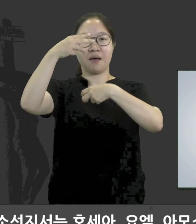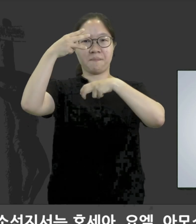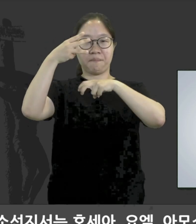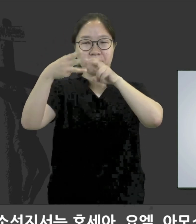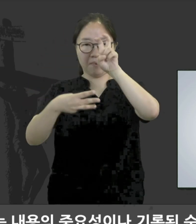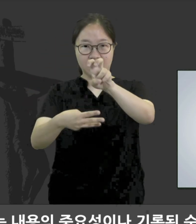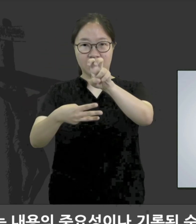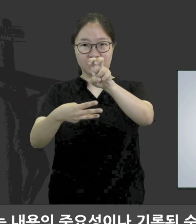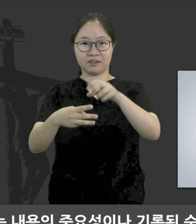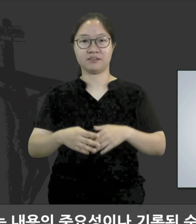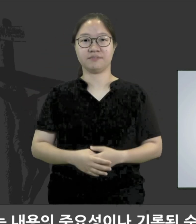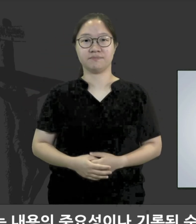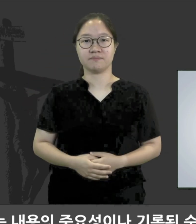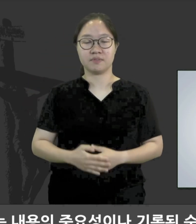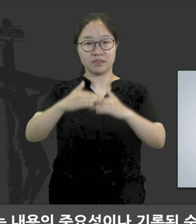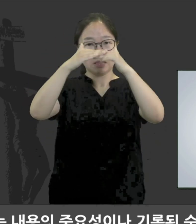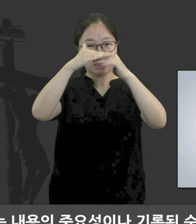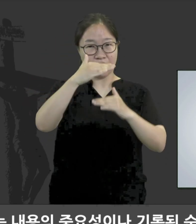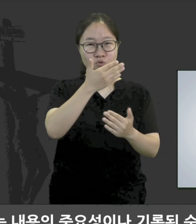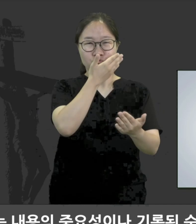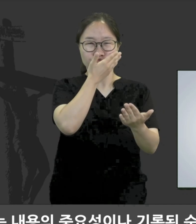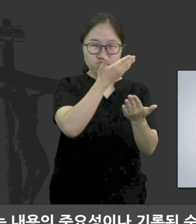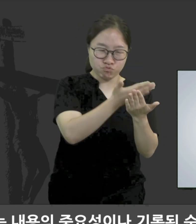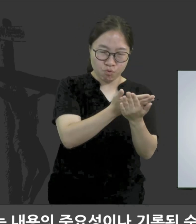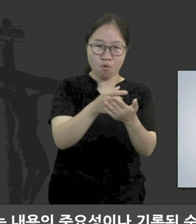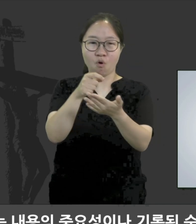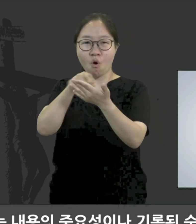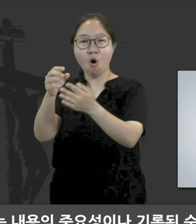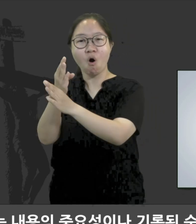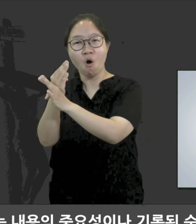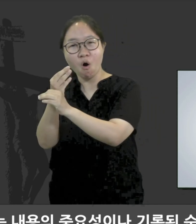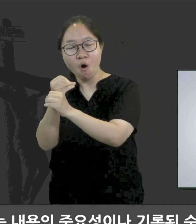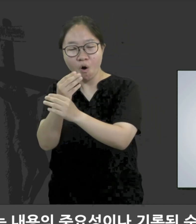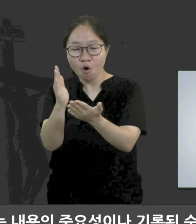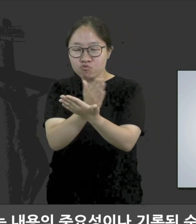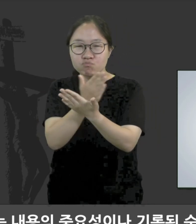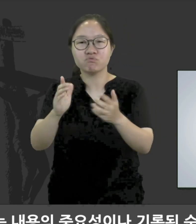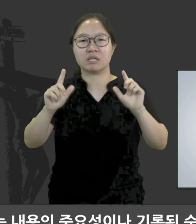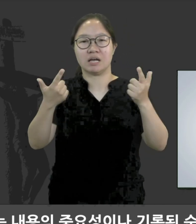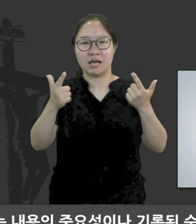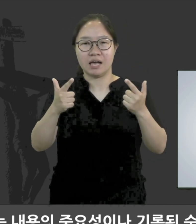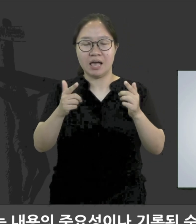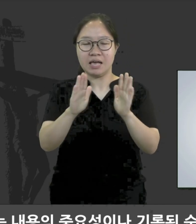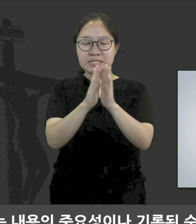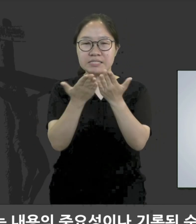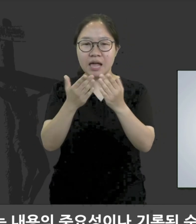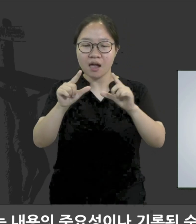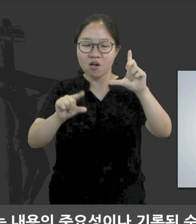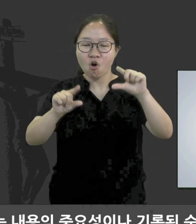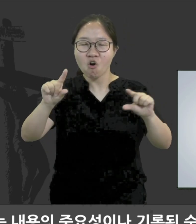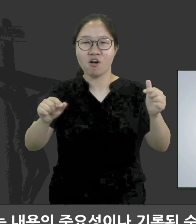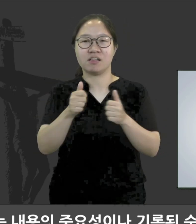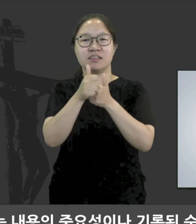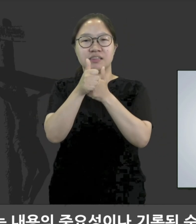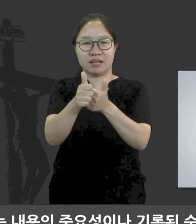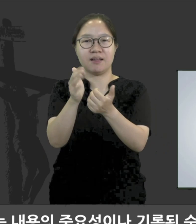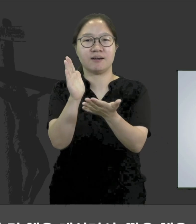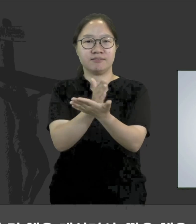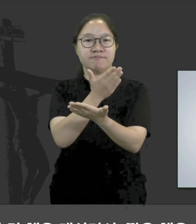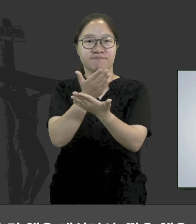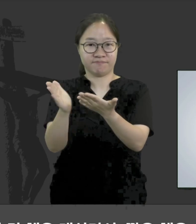가리키죠. 이는 내용의 중요성이나 기록된 순서로 구분된 것이 아니라 각 책의 분량에 따른